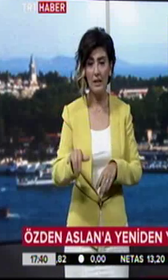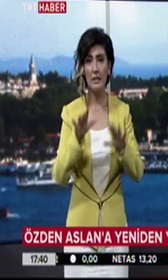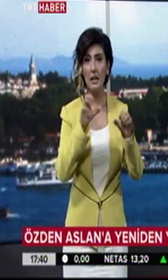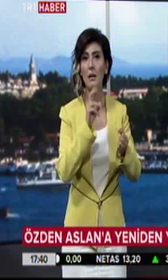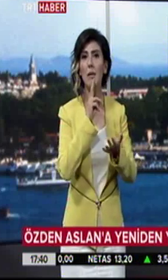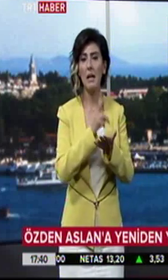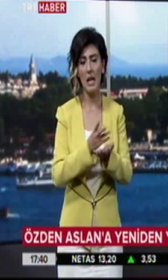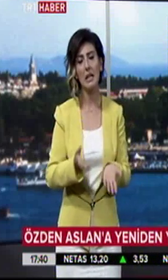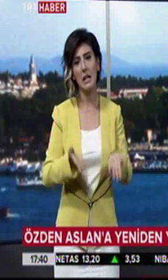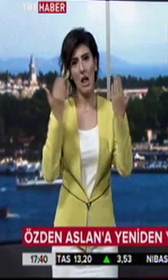kararı da kaldırıldı.